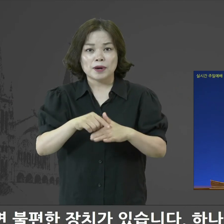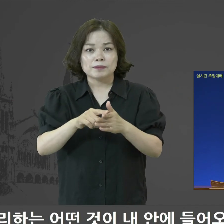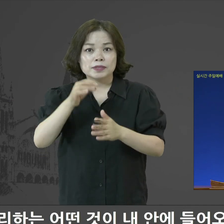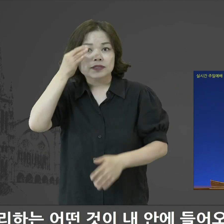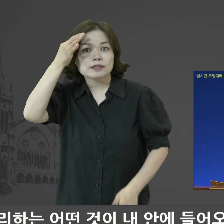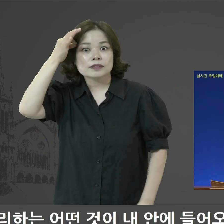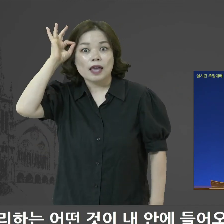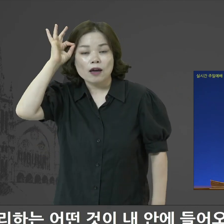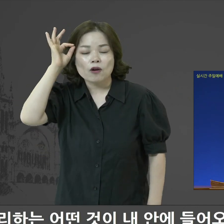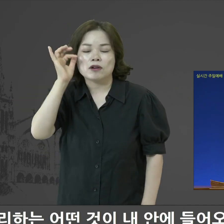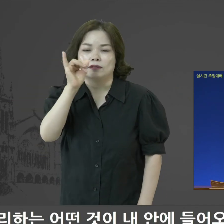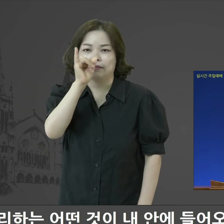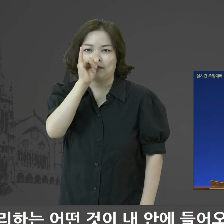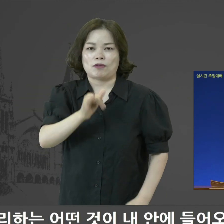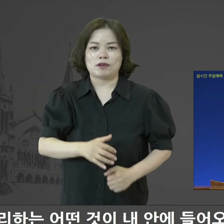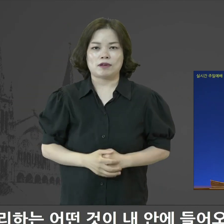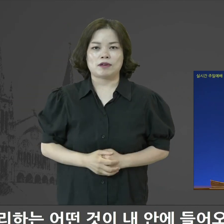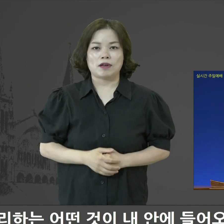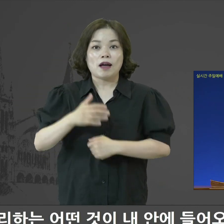됩니다.